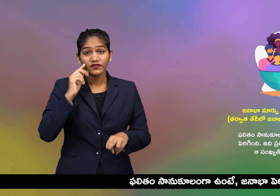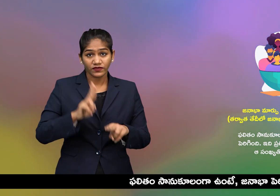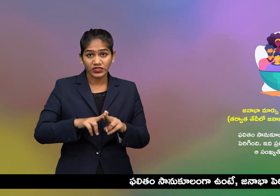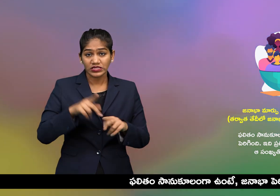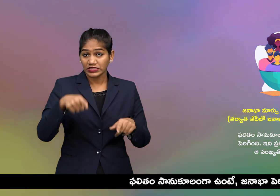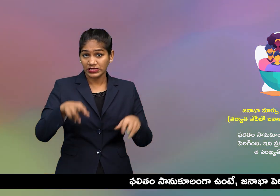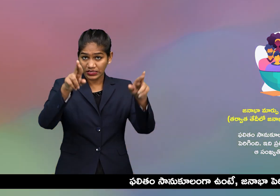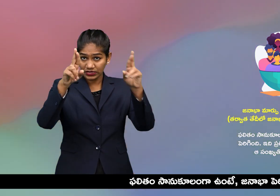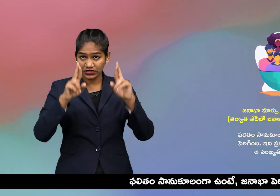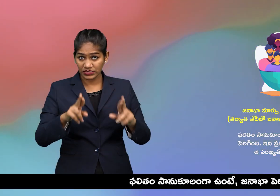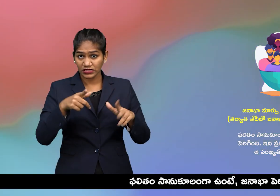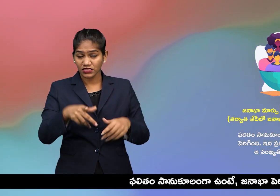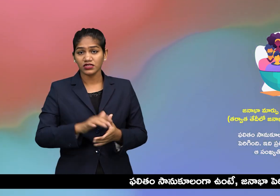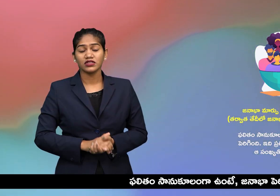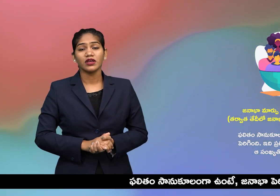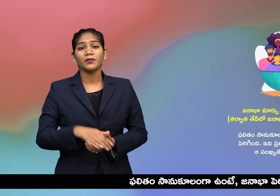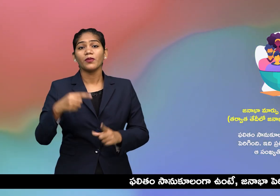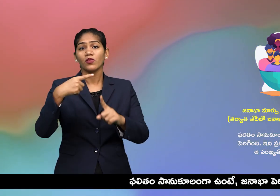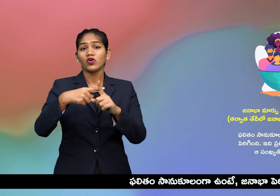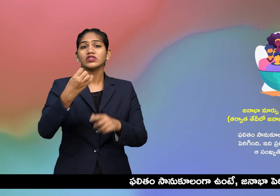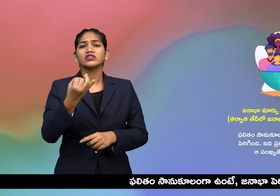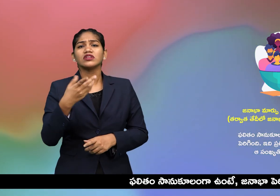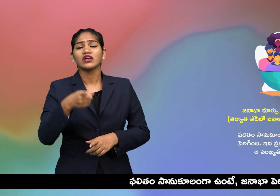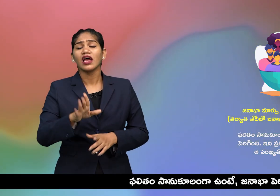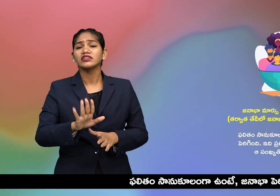ఫలితం సానుకూలంగా ఉంటే జనాభా పెరిగింది.